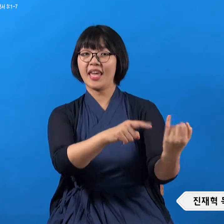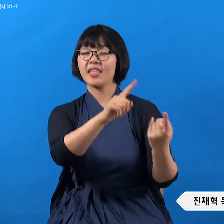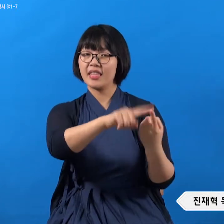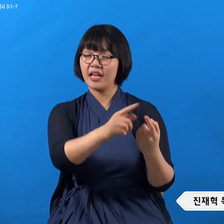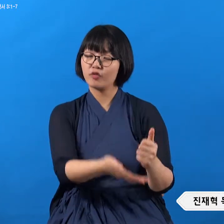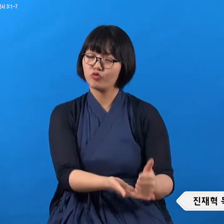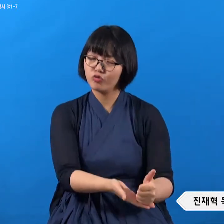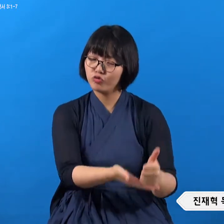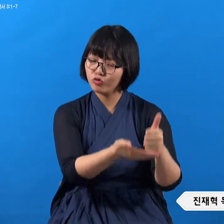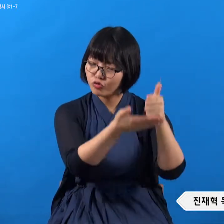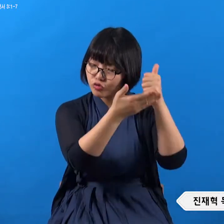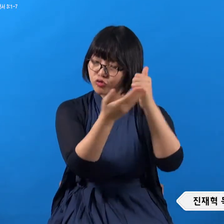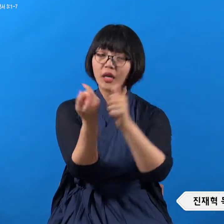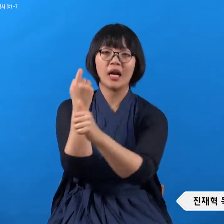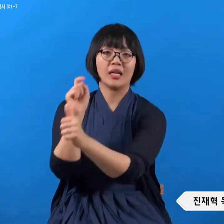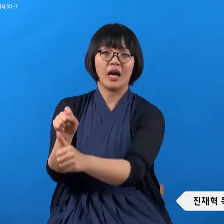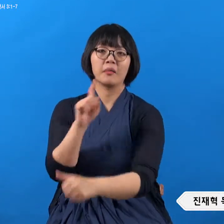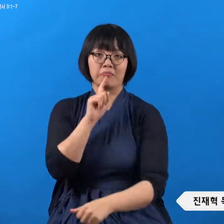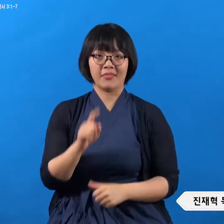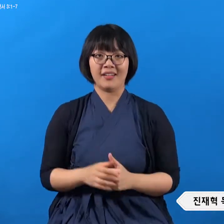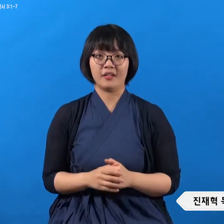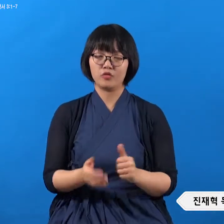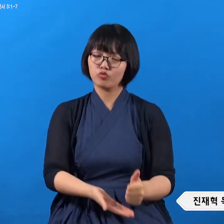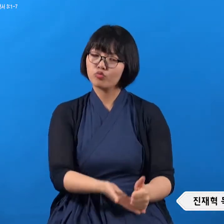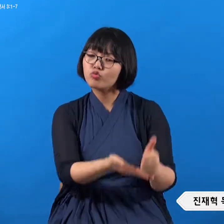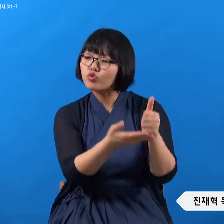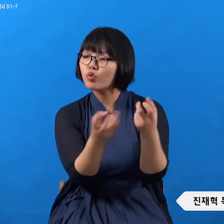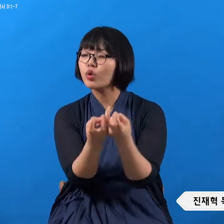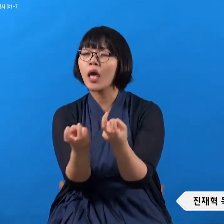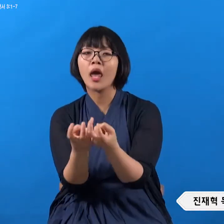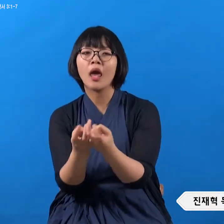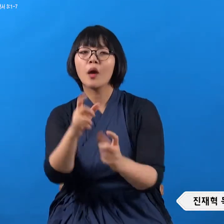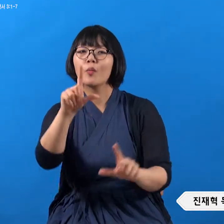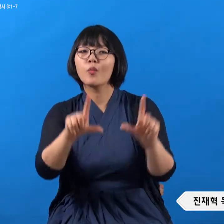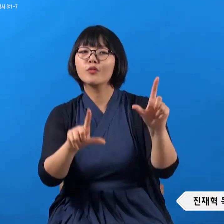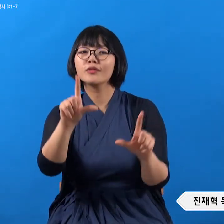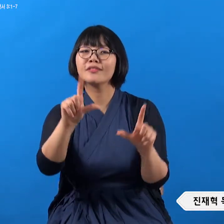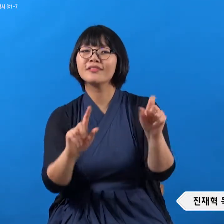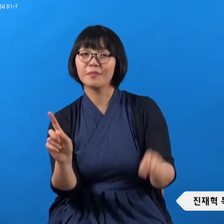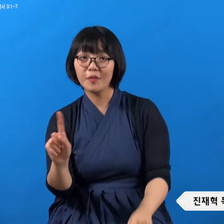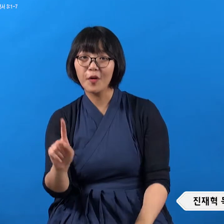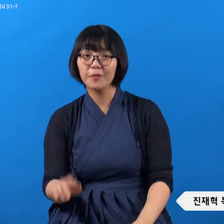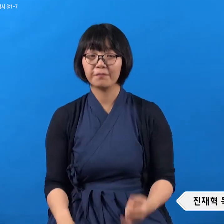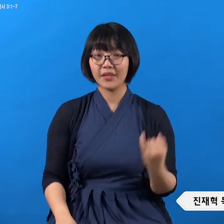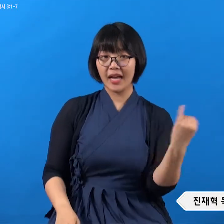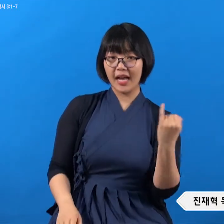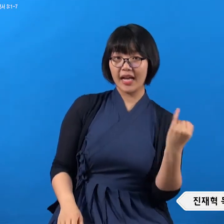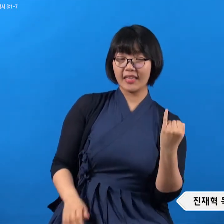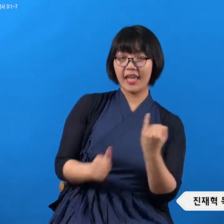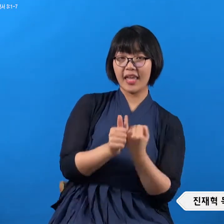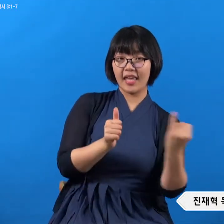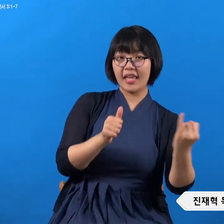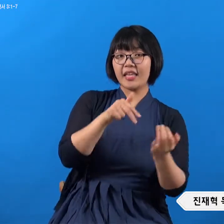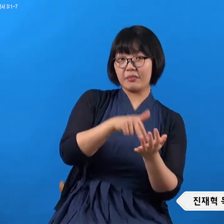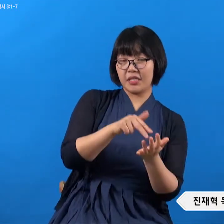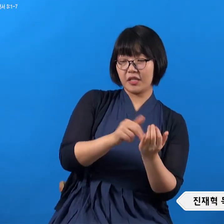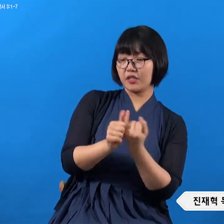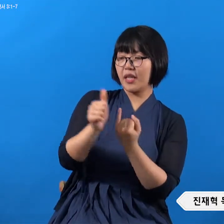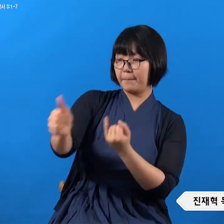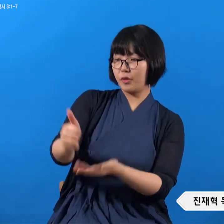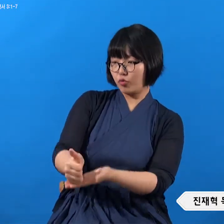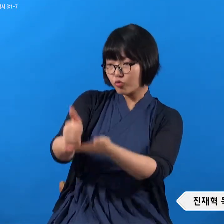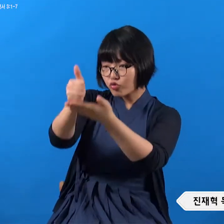향한 존중함입니다. 그 존중함의 모습이, 남편을 향한 아내의 존중함이